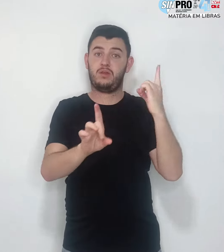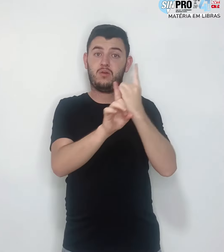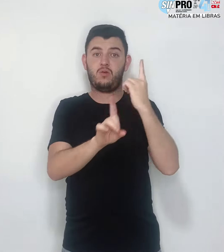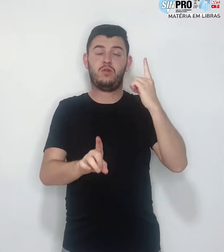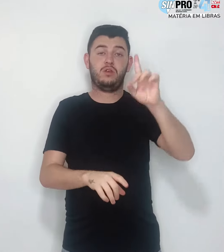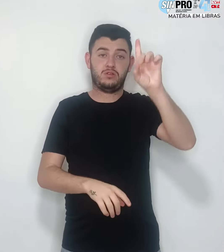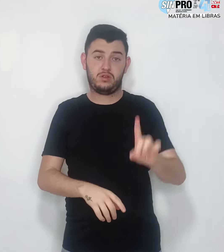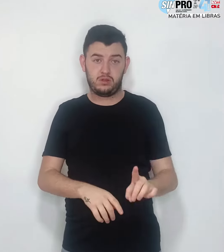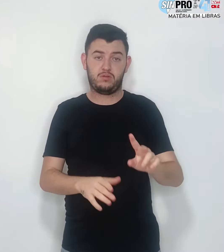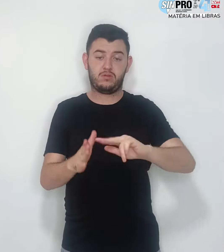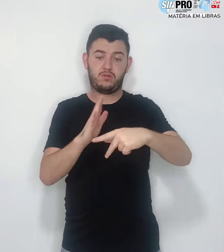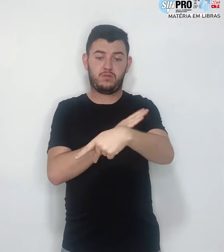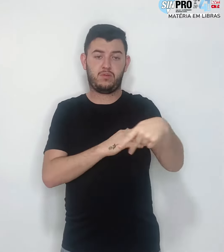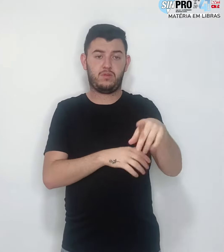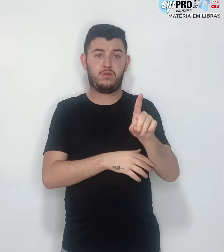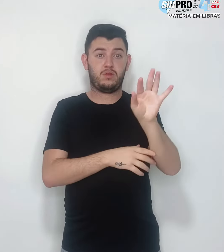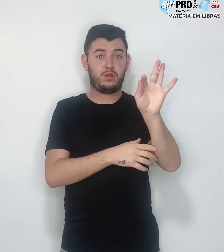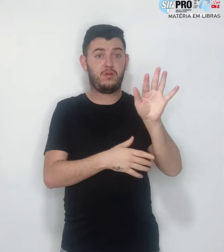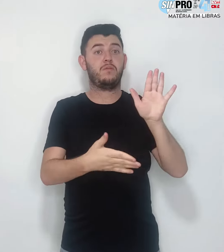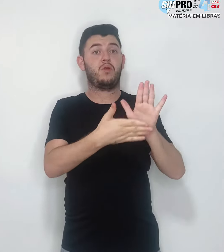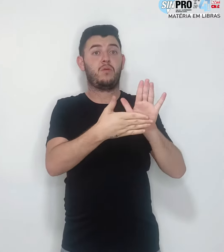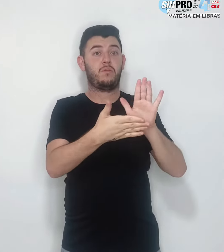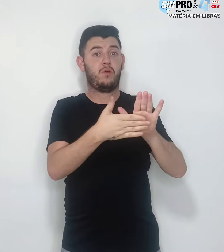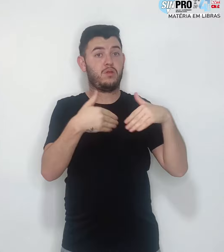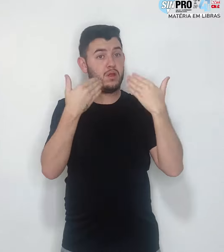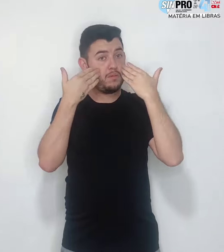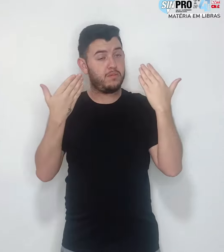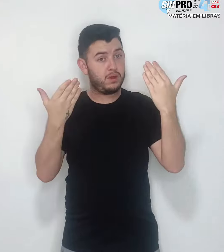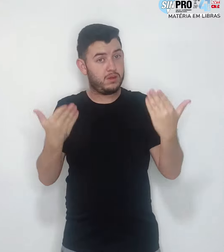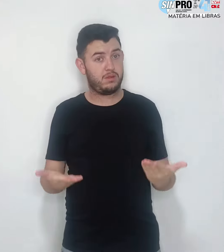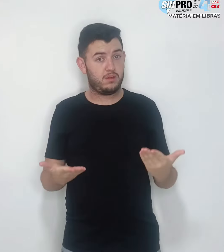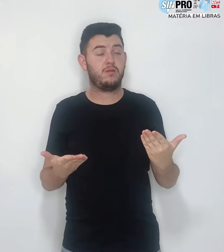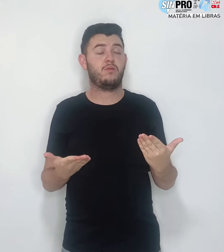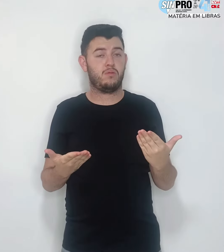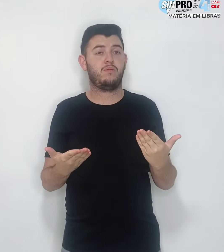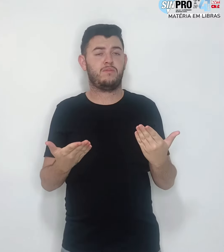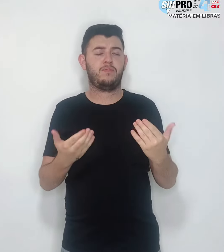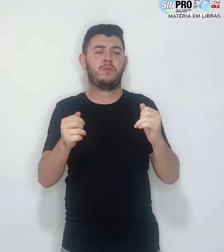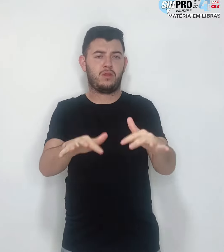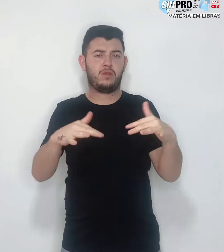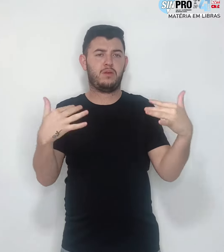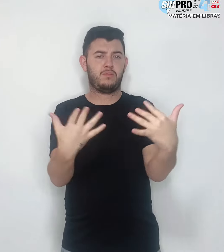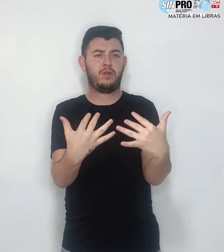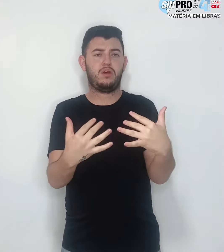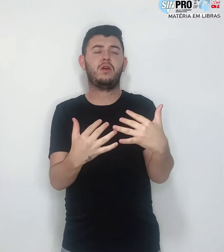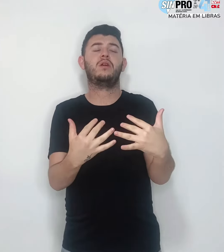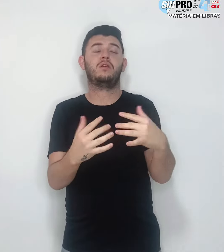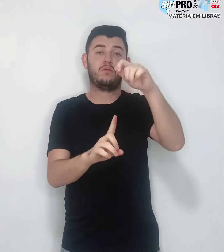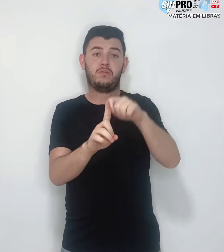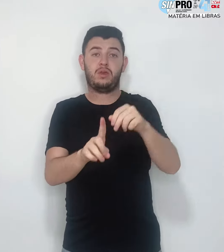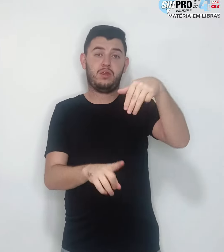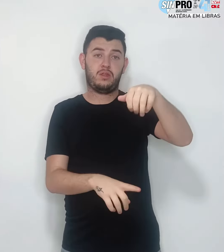SimproDF ainda apresentou como proposta a realização de Assembleia Geral no fim de março,